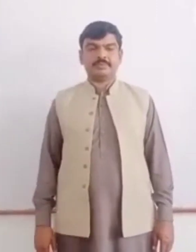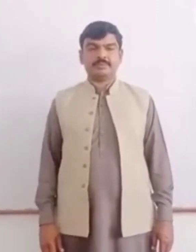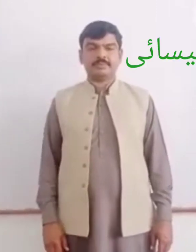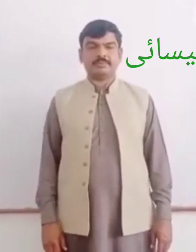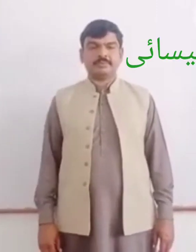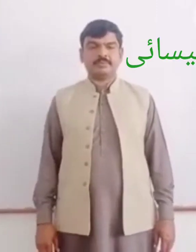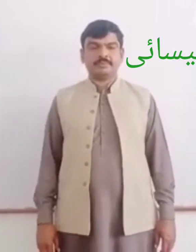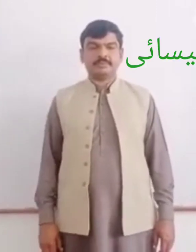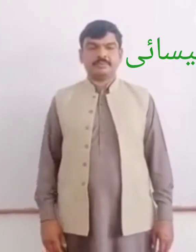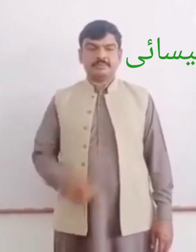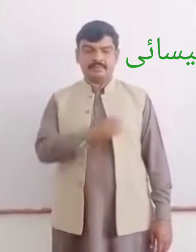ईसाई,